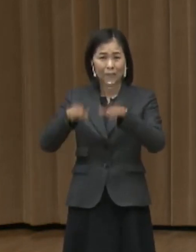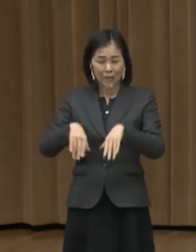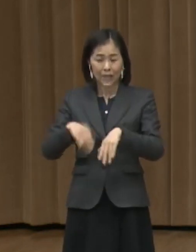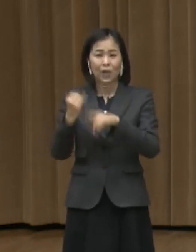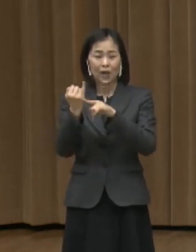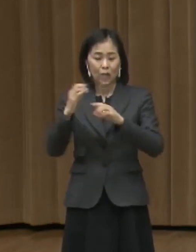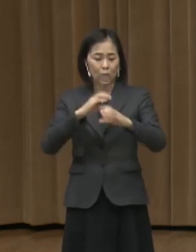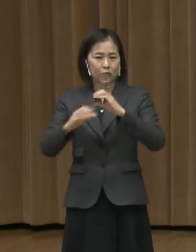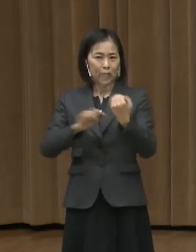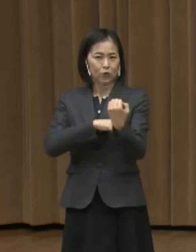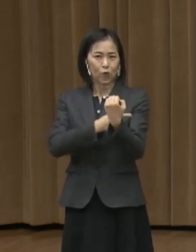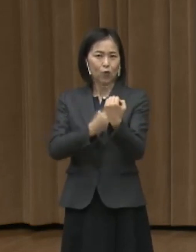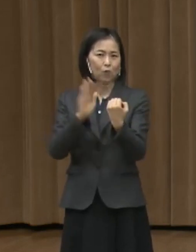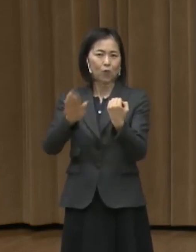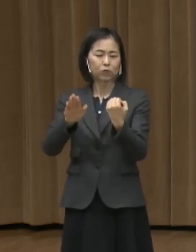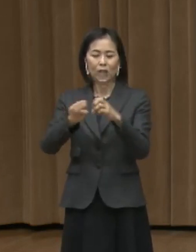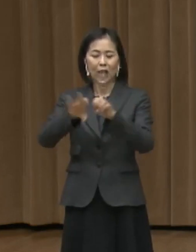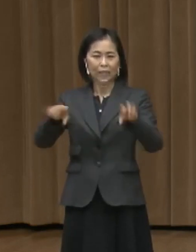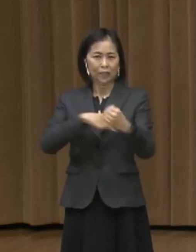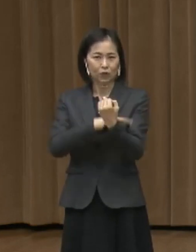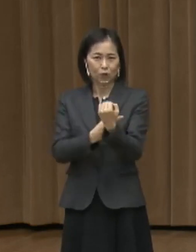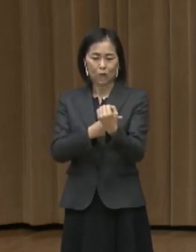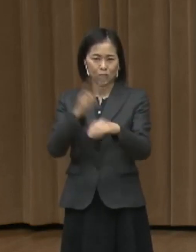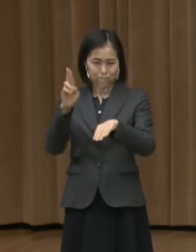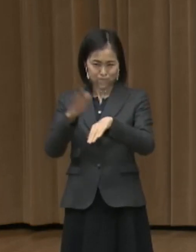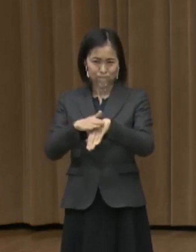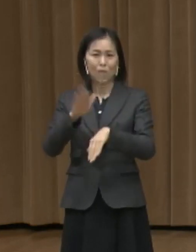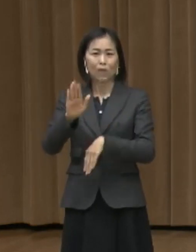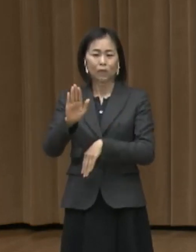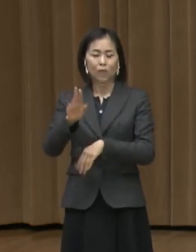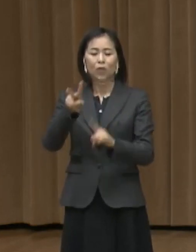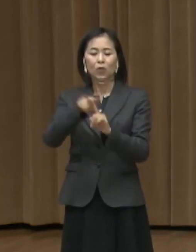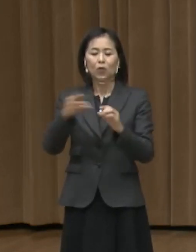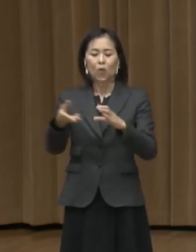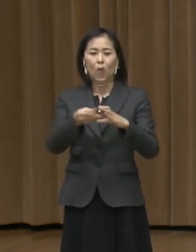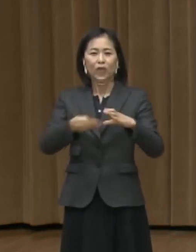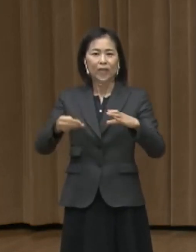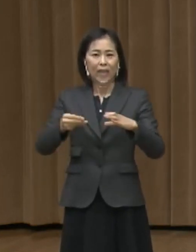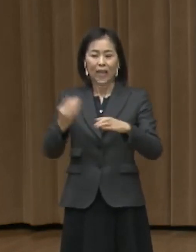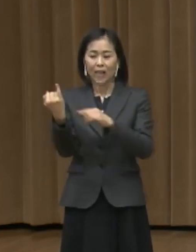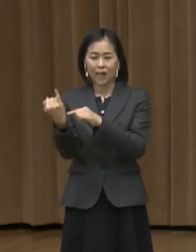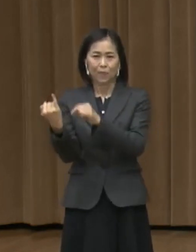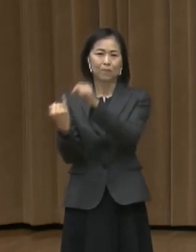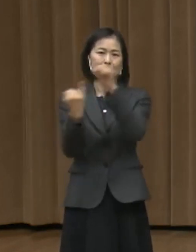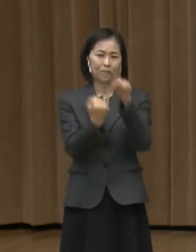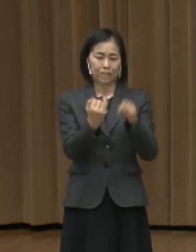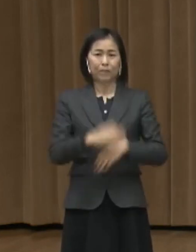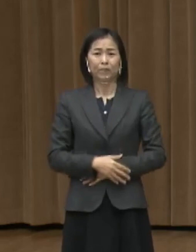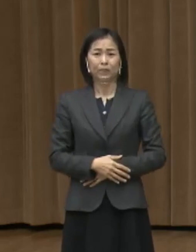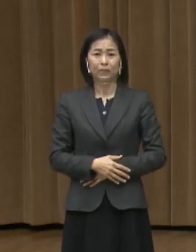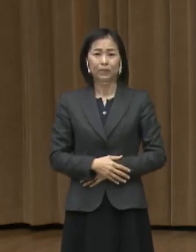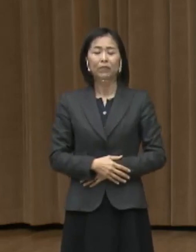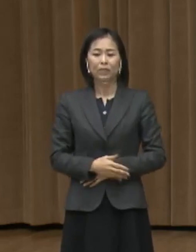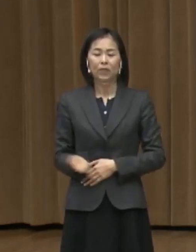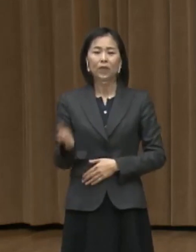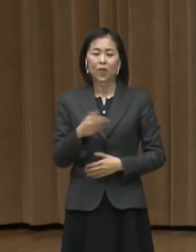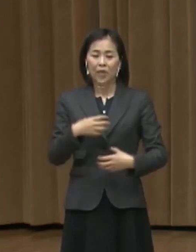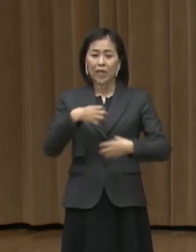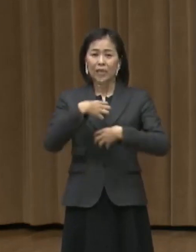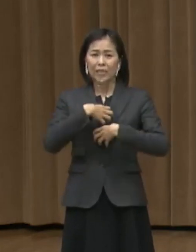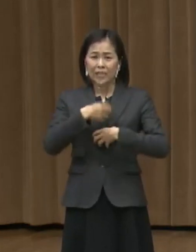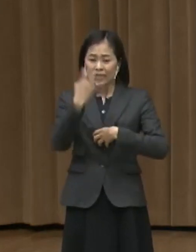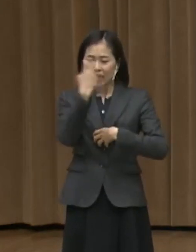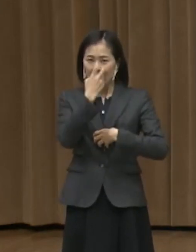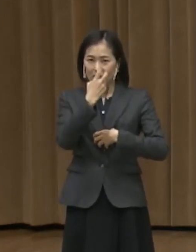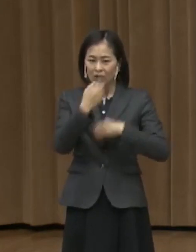ーション能力のある発信力がある環境部長の小池陽子を登用いたします。危機管理防災部長